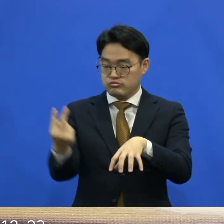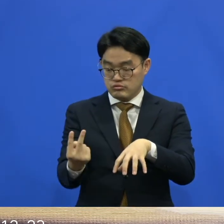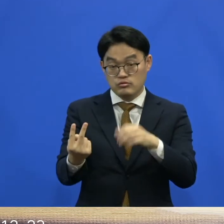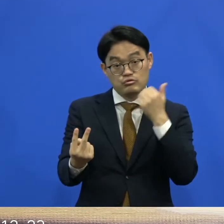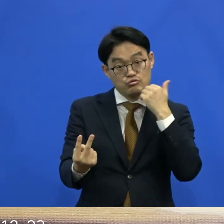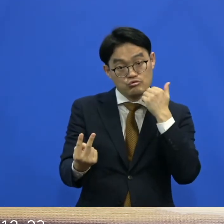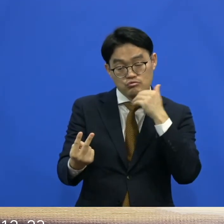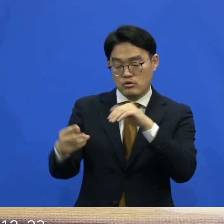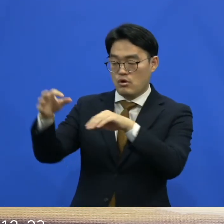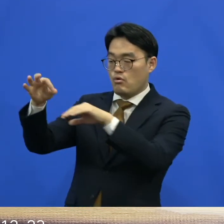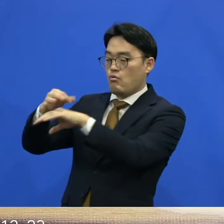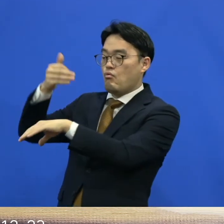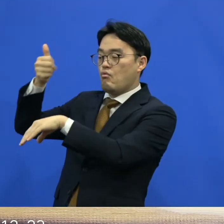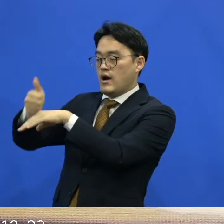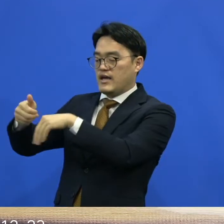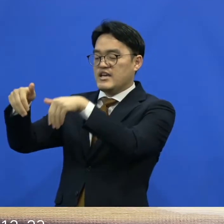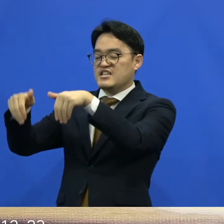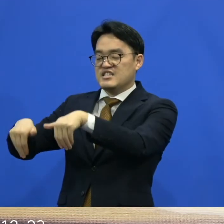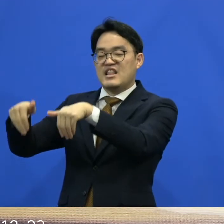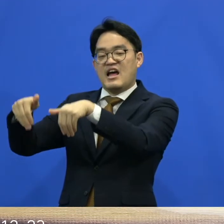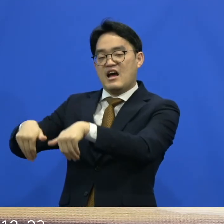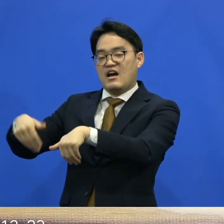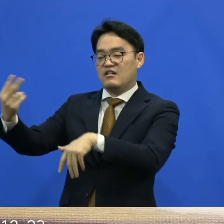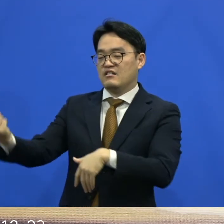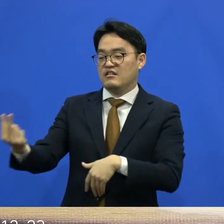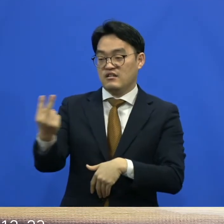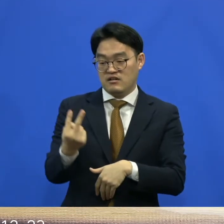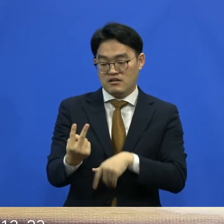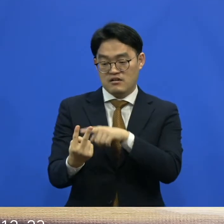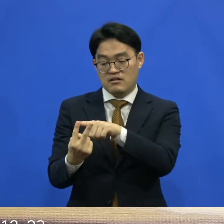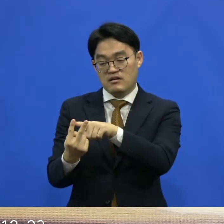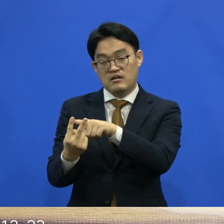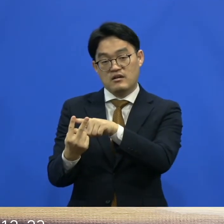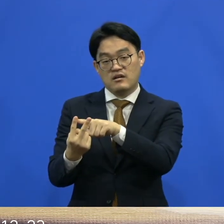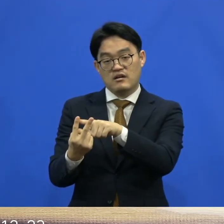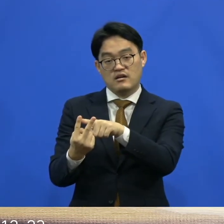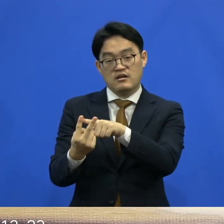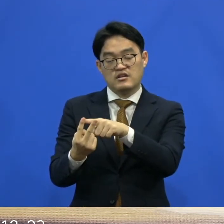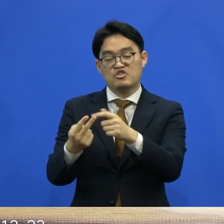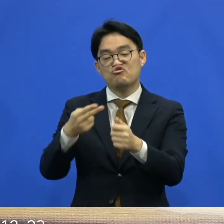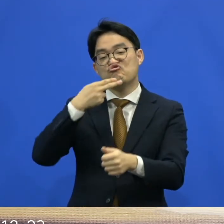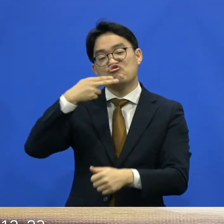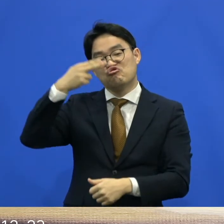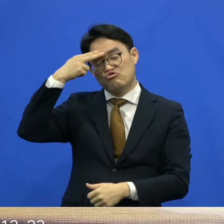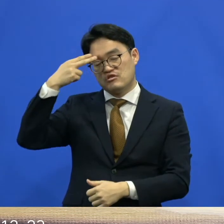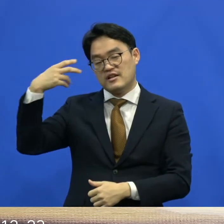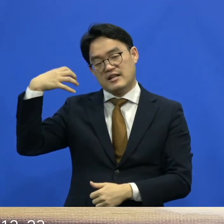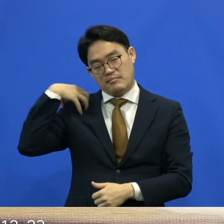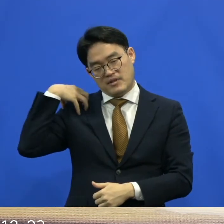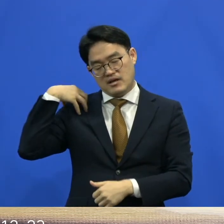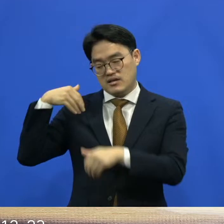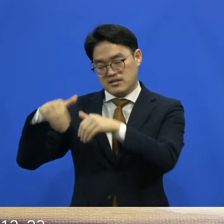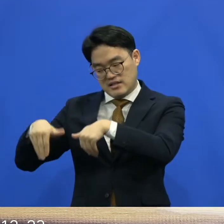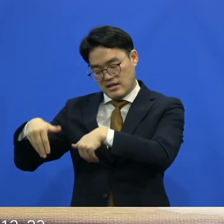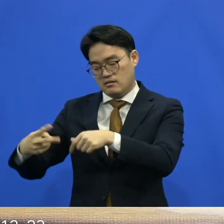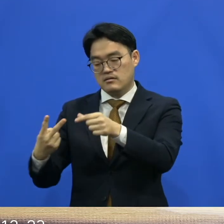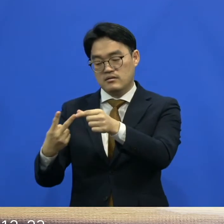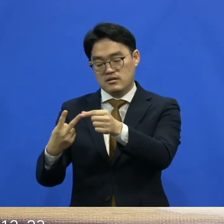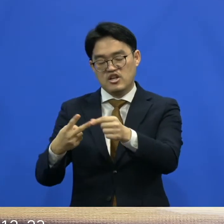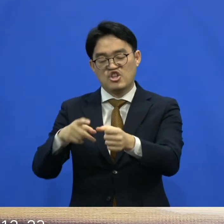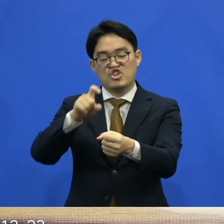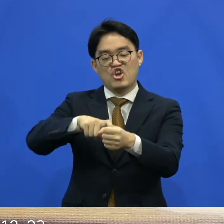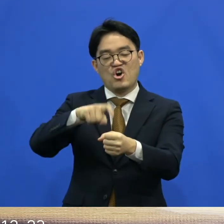3절이죠. 바로가 그 두 관원장 곧 술 맡은 관원장과 떡 굽는 관원장에게 노하여